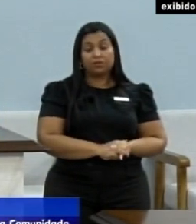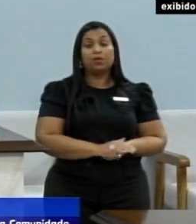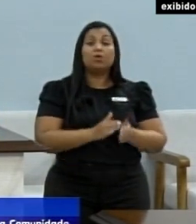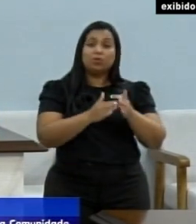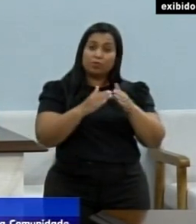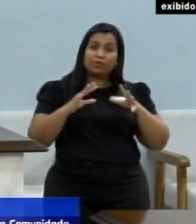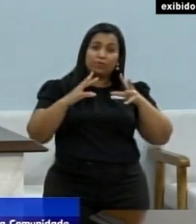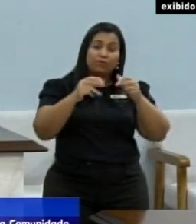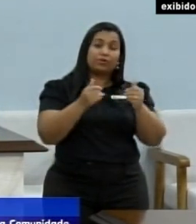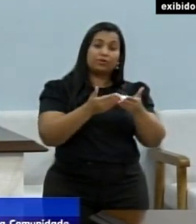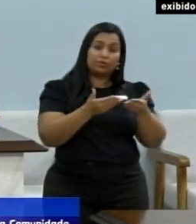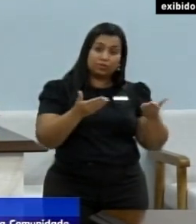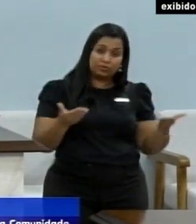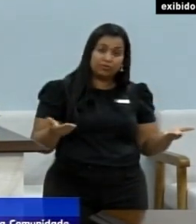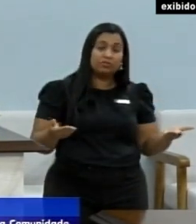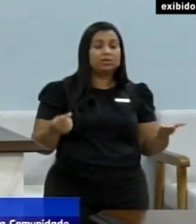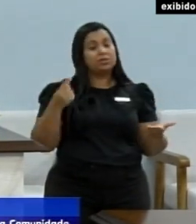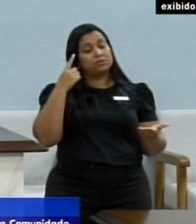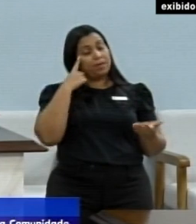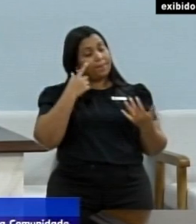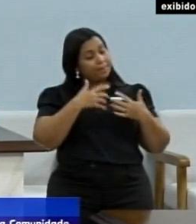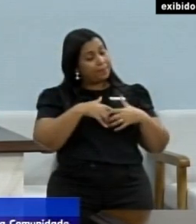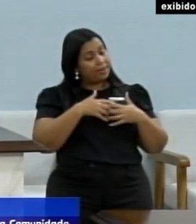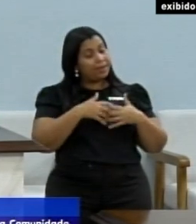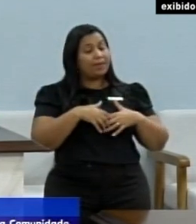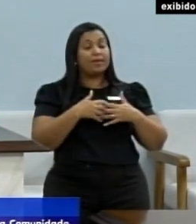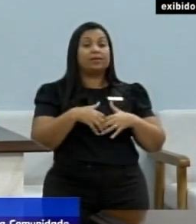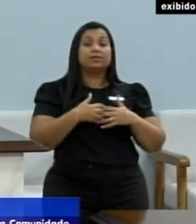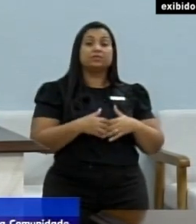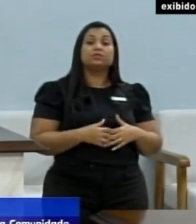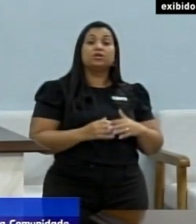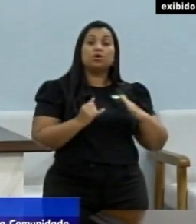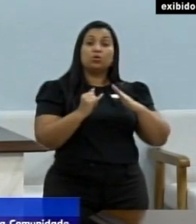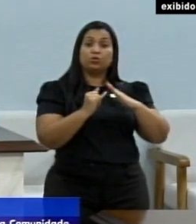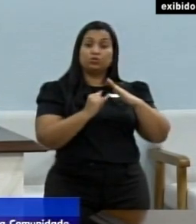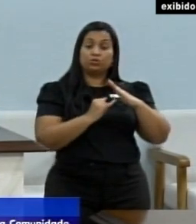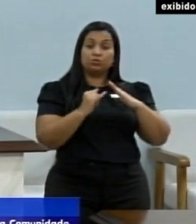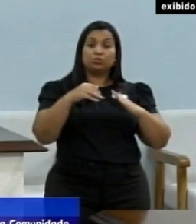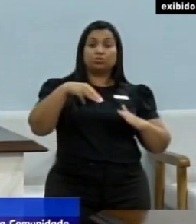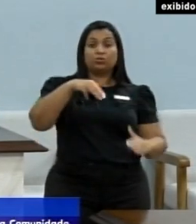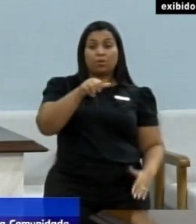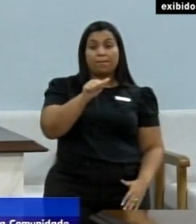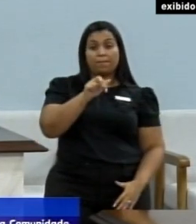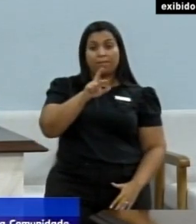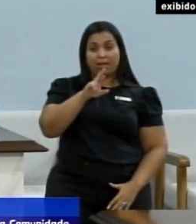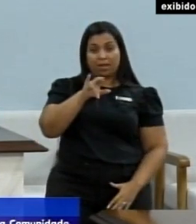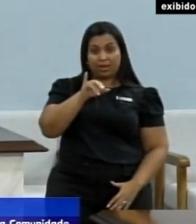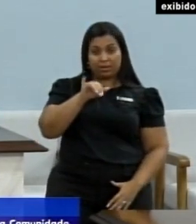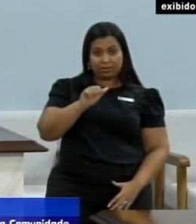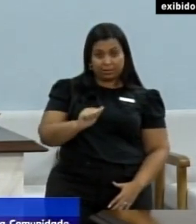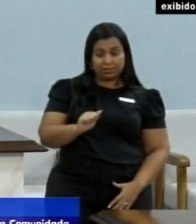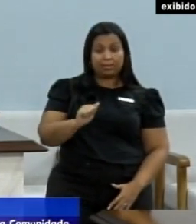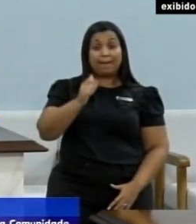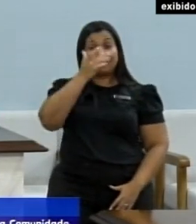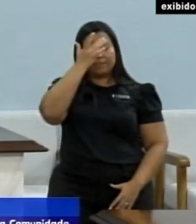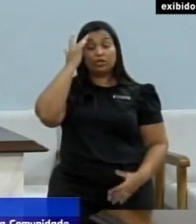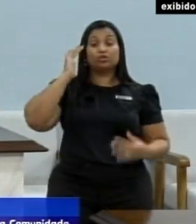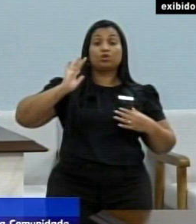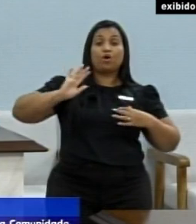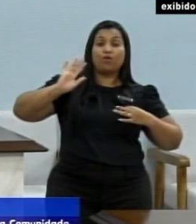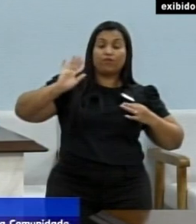para que todos vocês pensem a respeito. O Instituto Maria na Comunidade hoje, ele é formado por